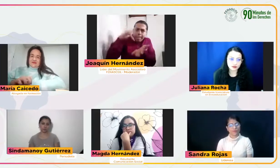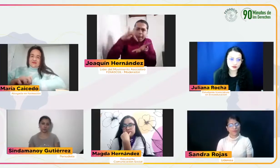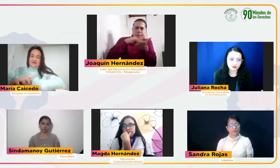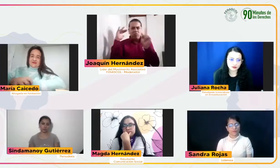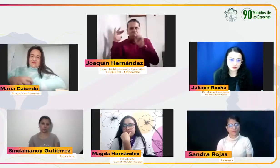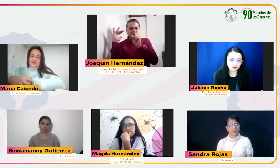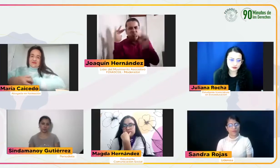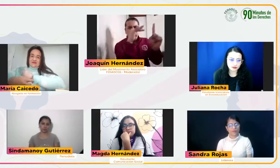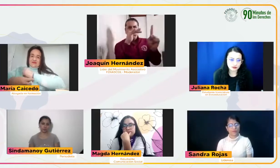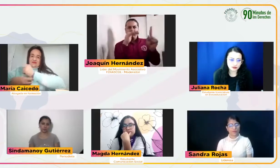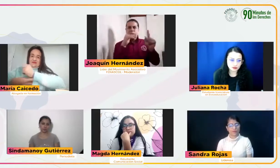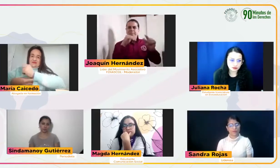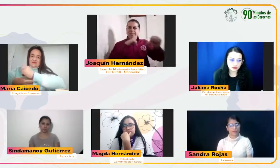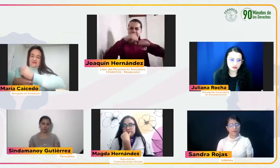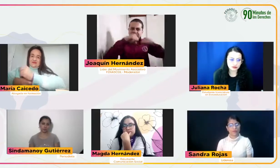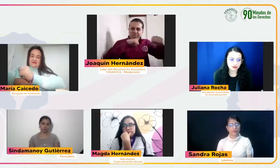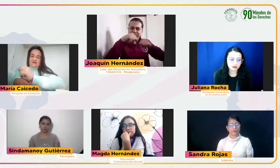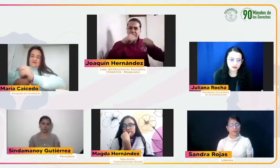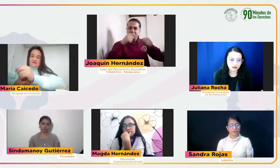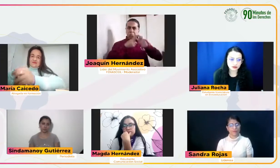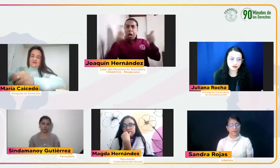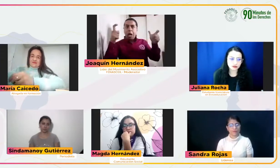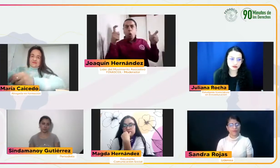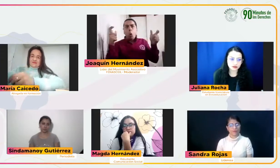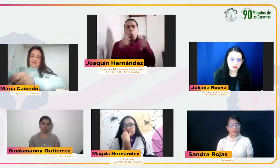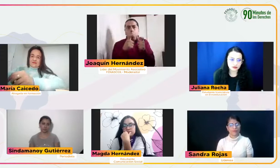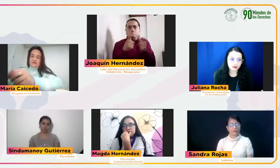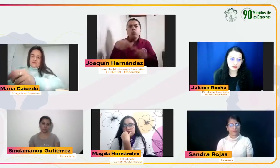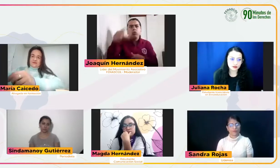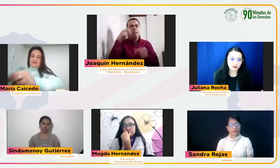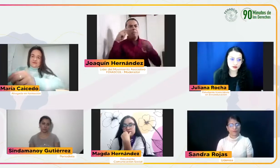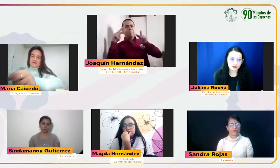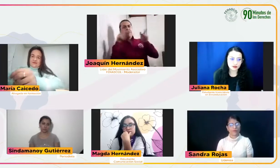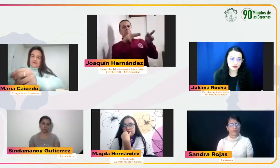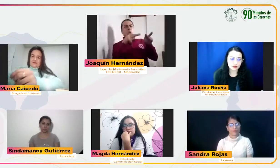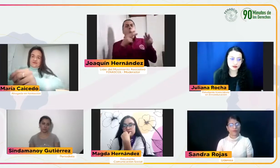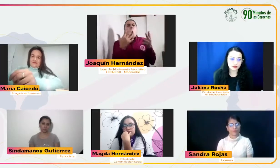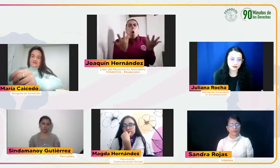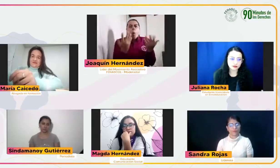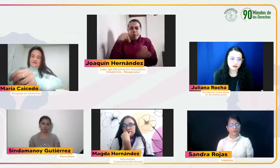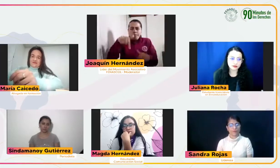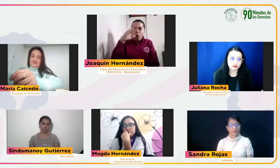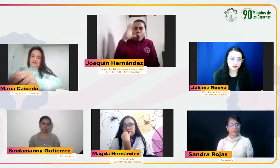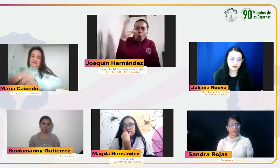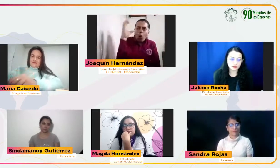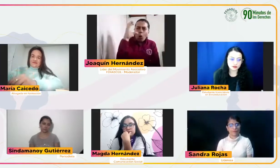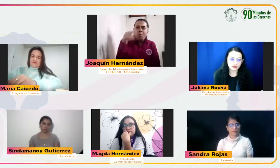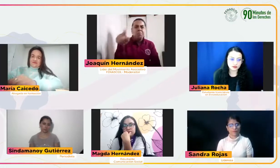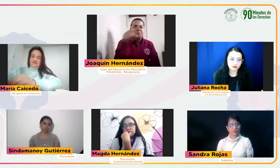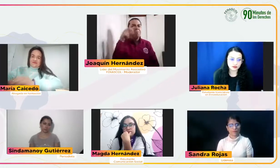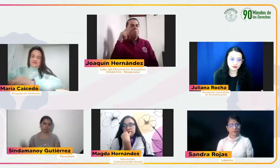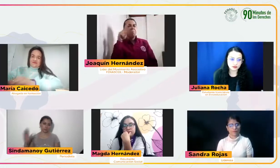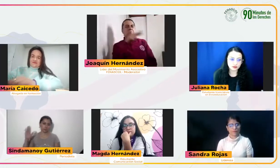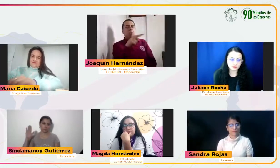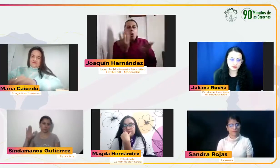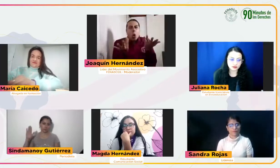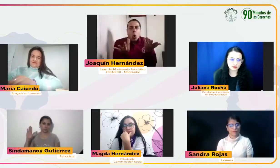sordas, pero al pensarnos y preguntarnos por la incidencia y la participación de las mujeres, ¿cómo han visto la